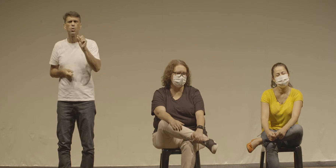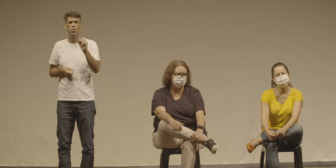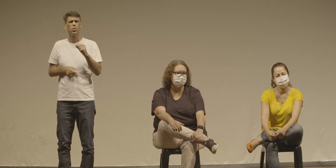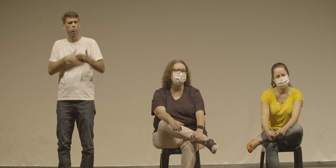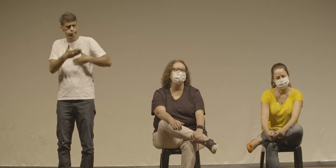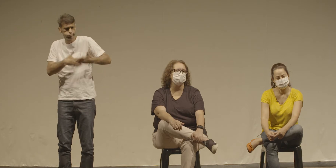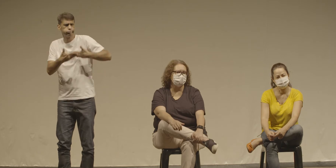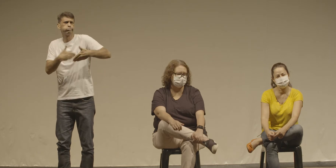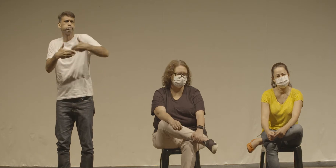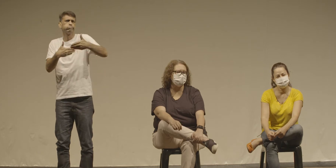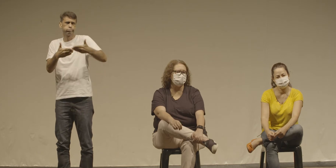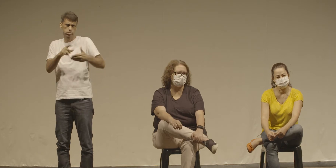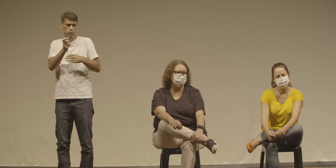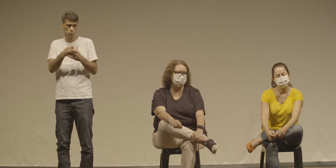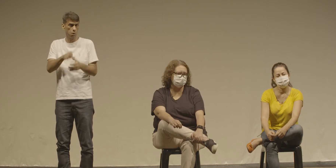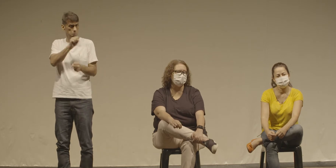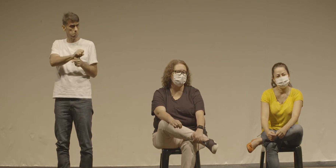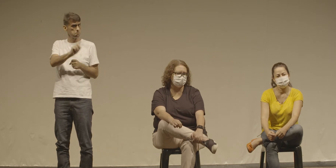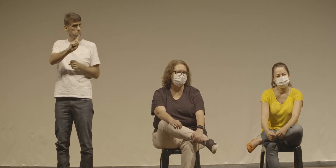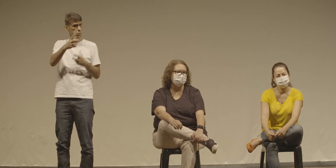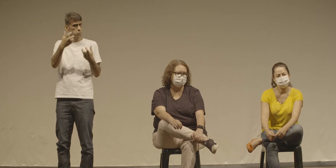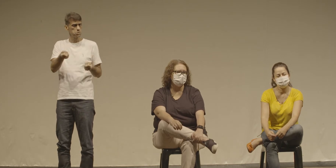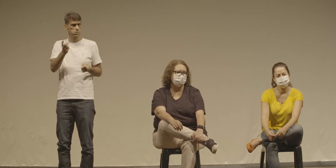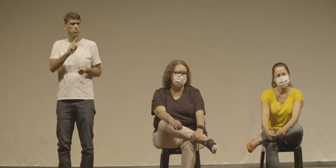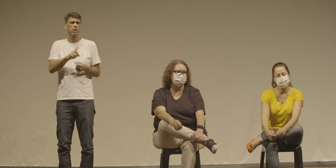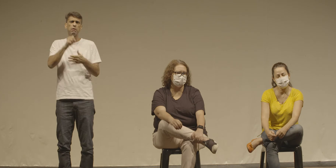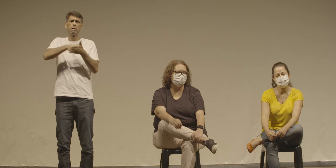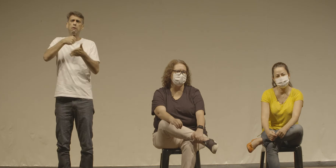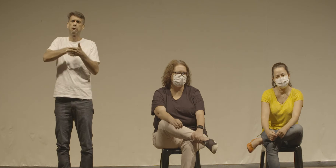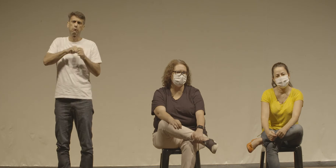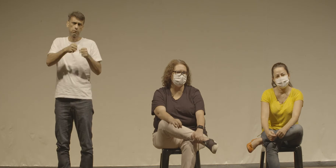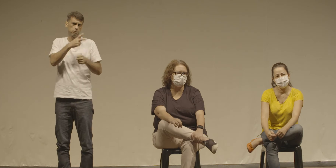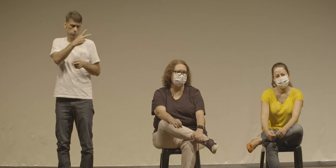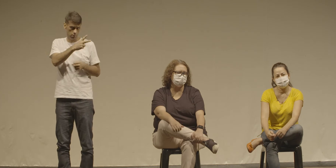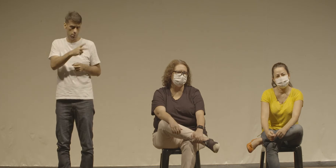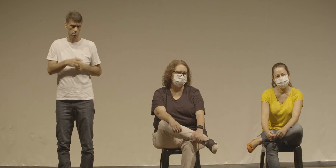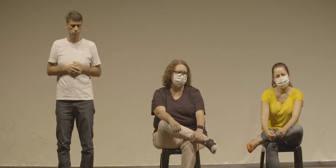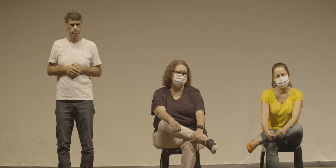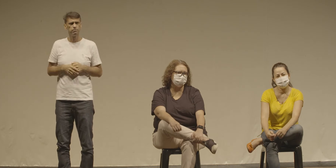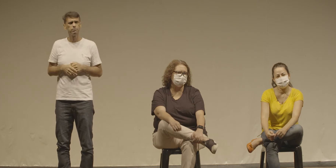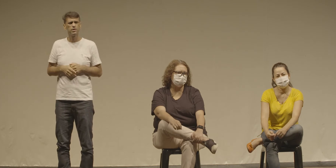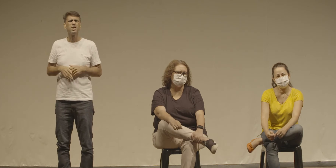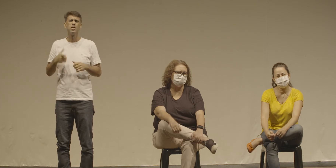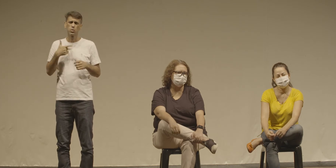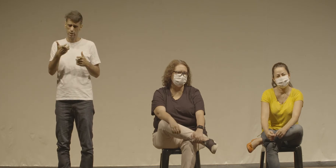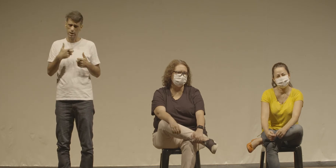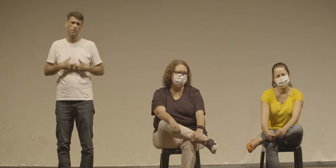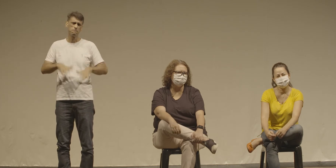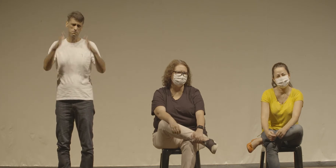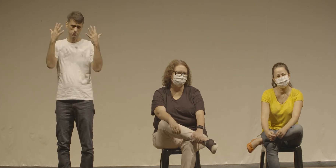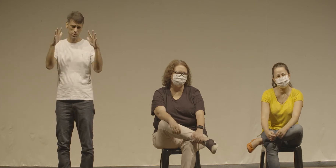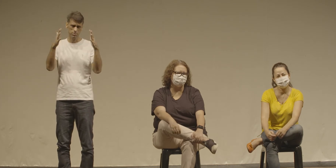carreira delas, que parasse o esporte que elas estavam ali defendendo, né? Então, assim, eu queria muito parabenizar vocês